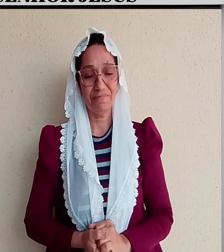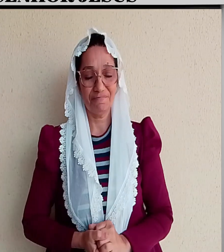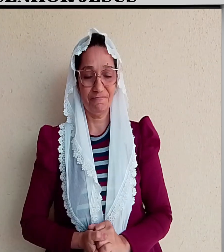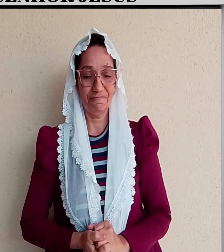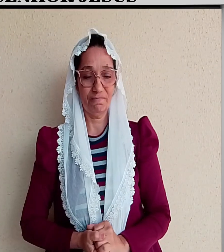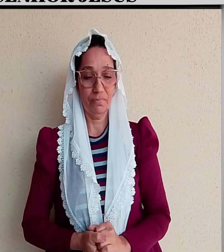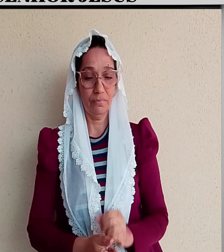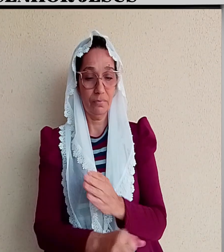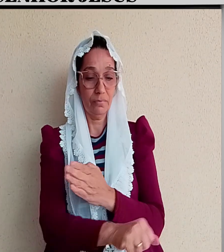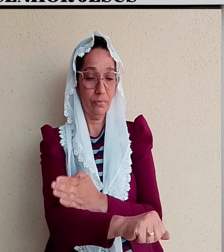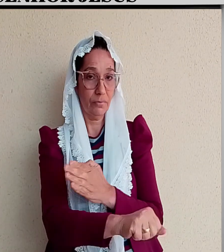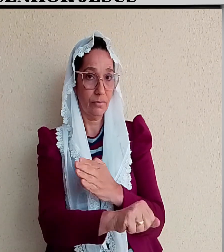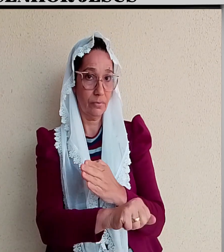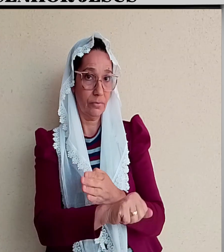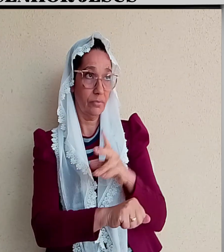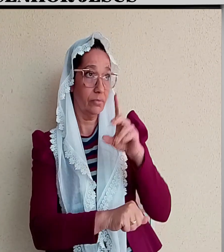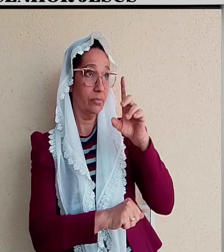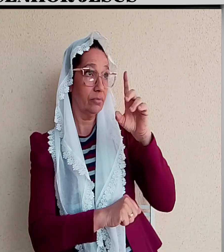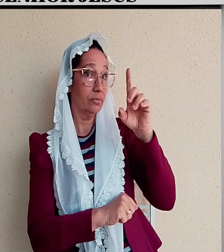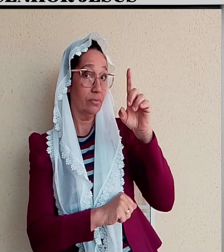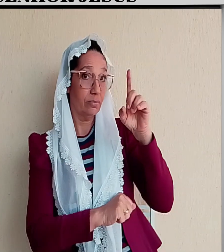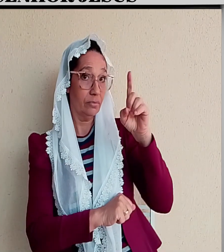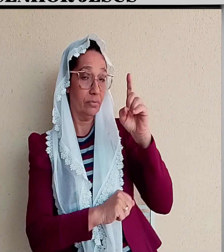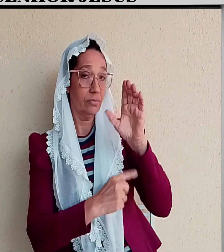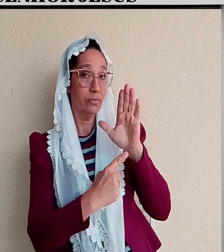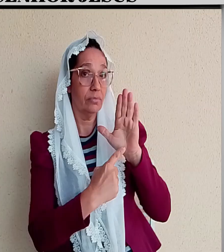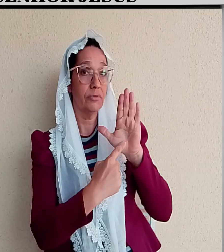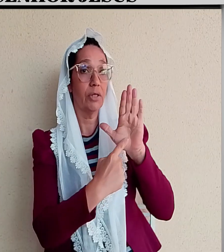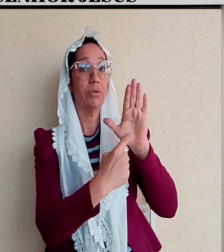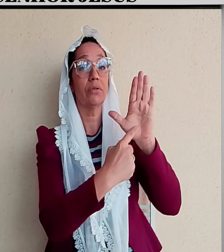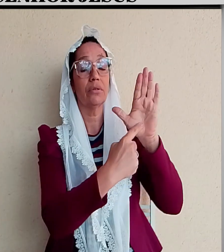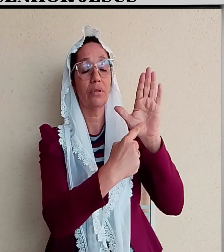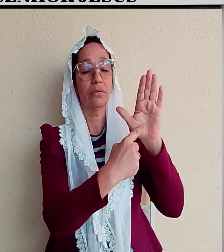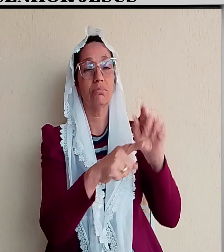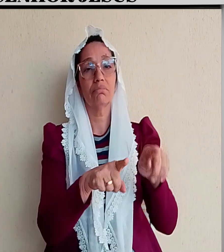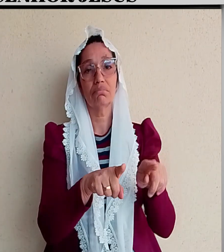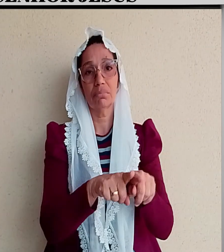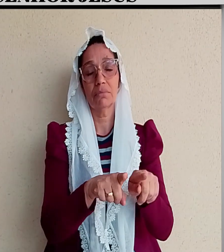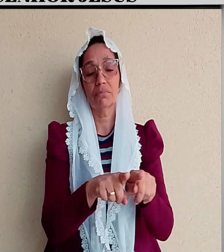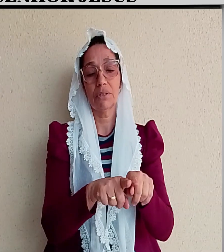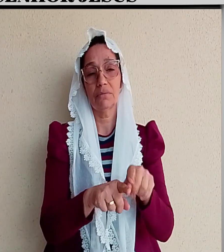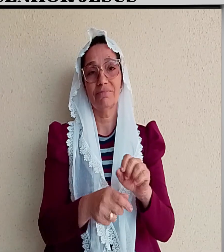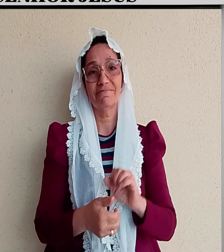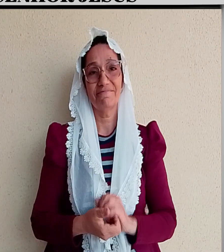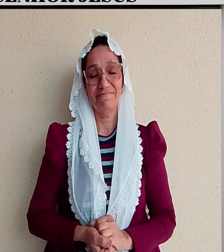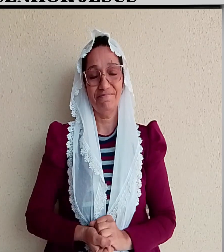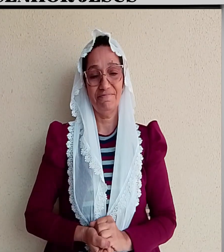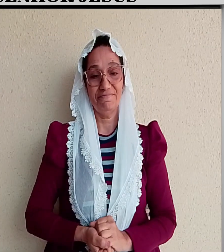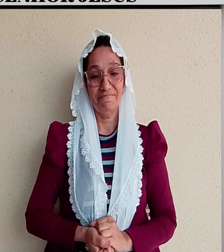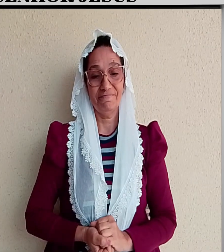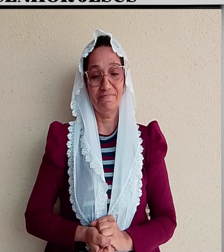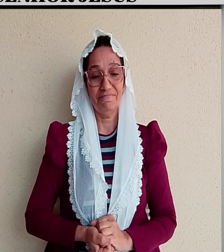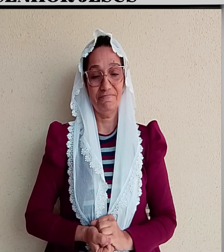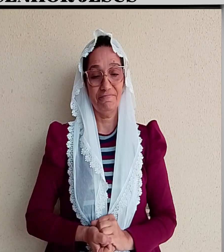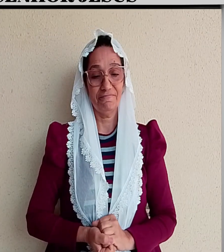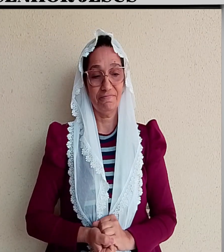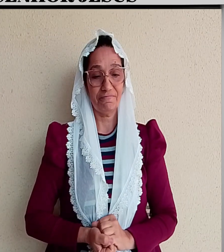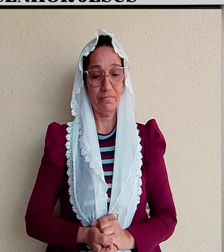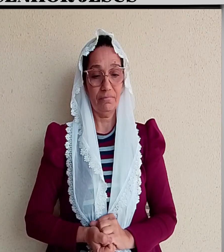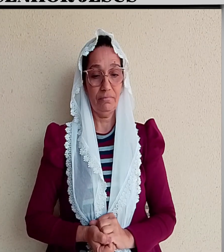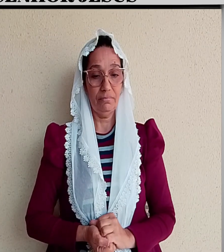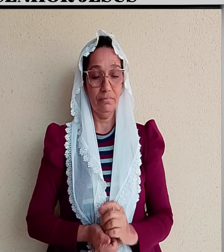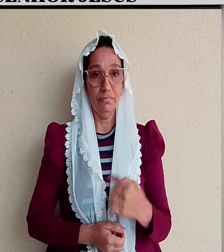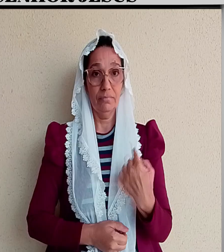tudo aquilo que o Senhor prometeu fazer na nossa vida, que seja feito, que nada nós venhamos atrapalhar. Nós como homens